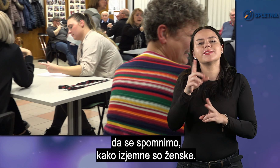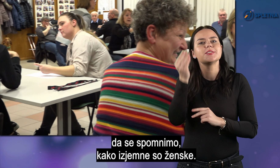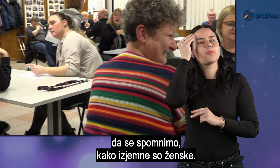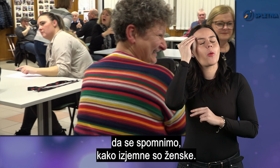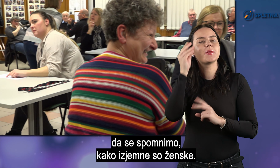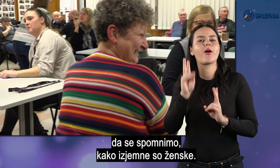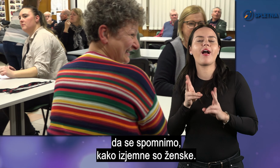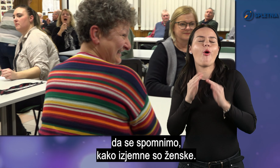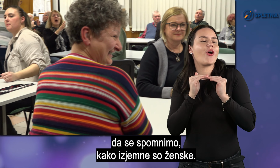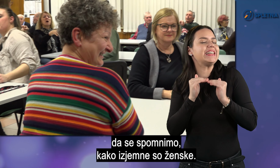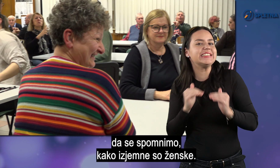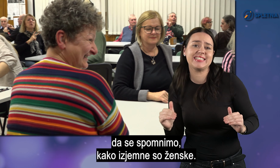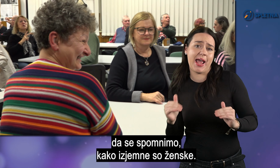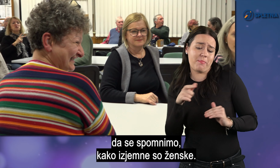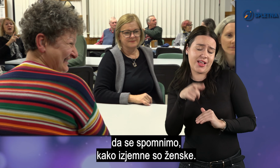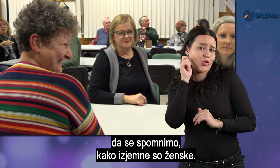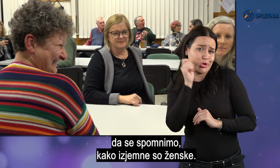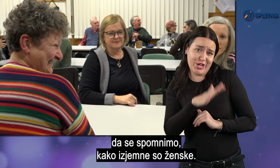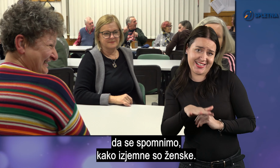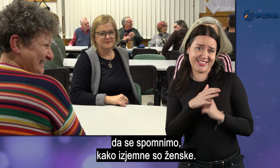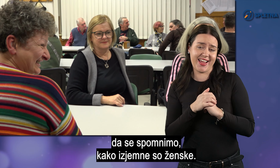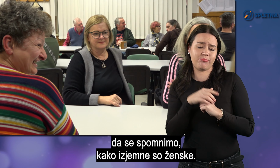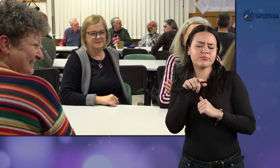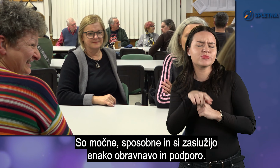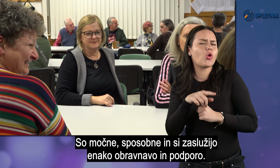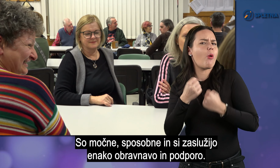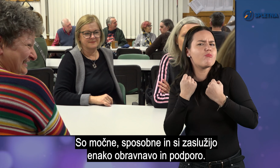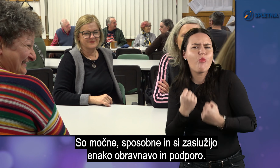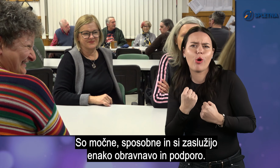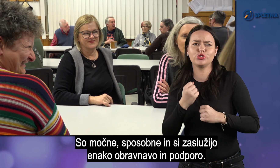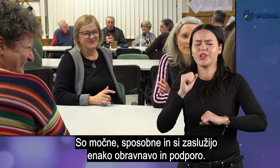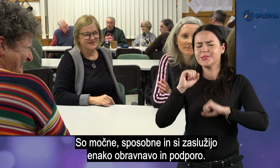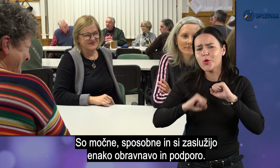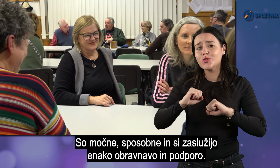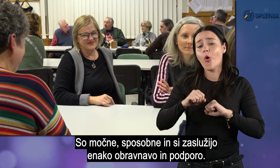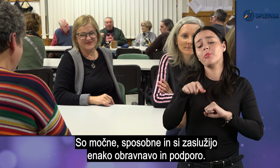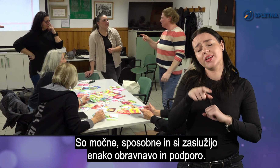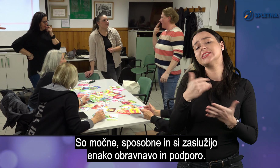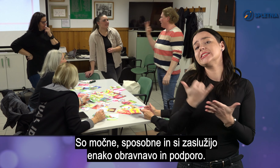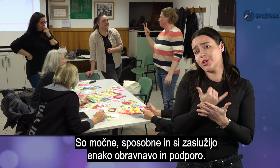ženske. So močne, sposobne in si zaslužijo enako obravnavo in podporo.